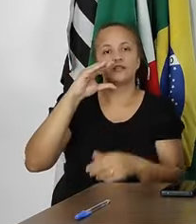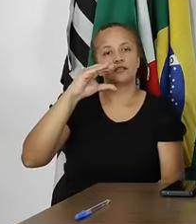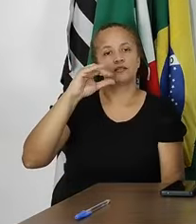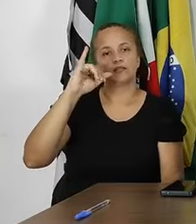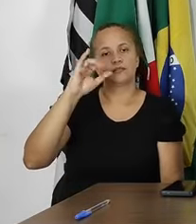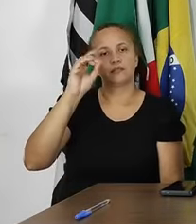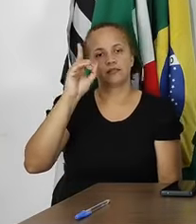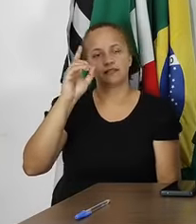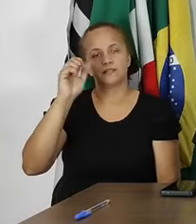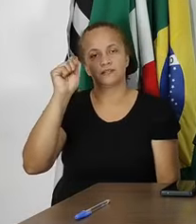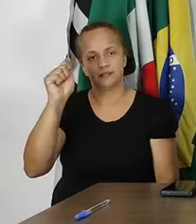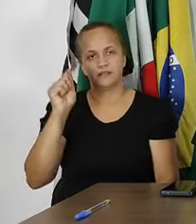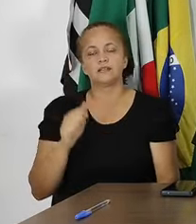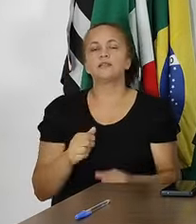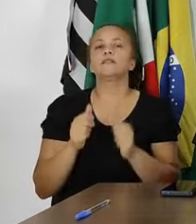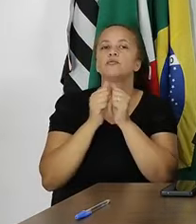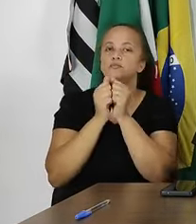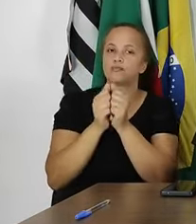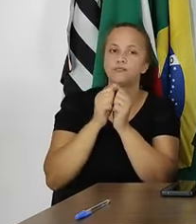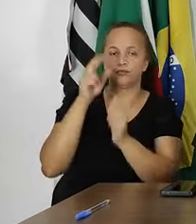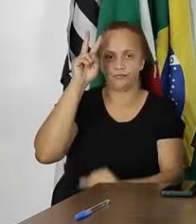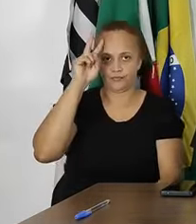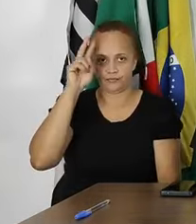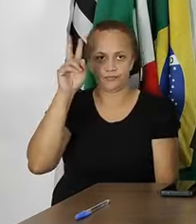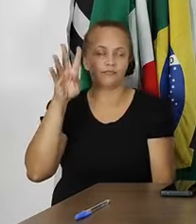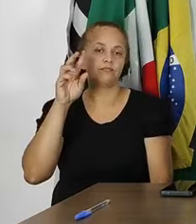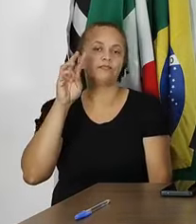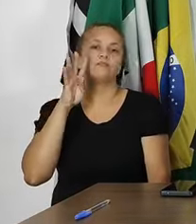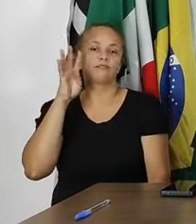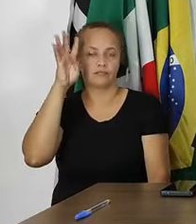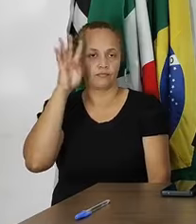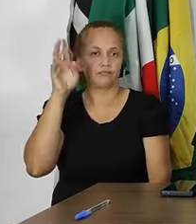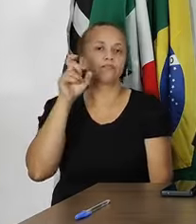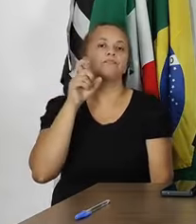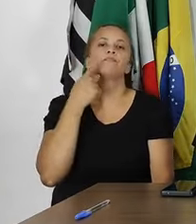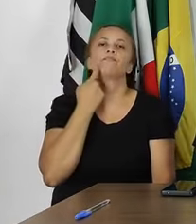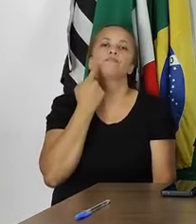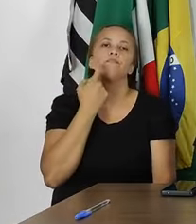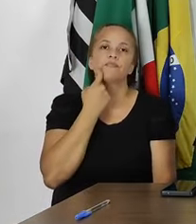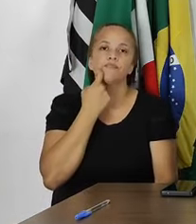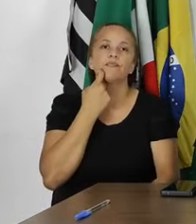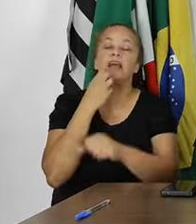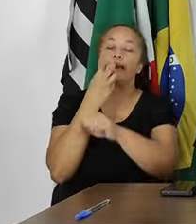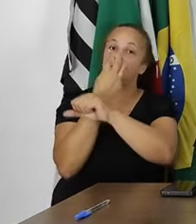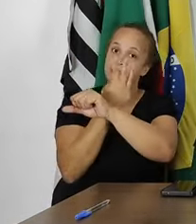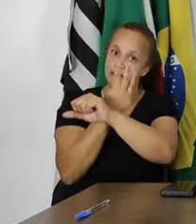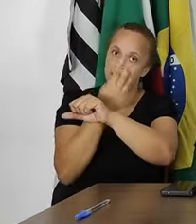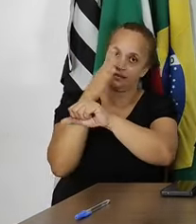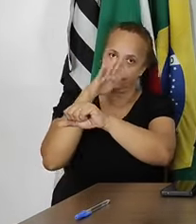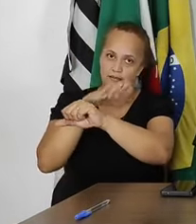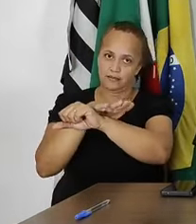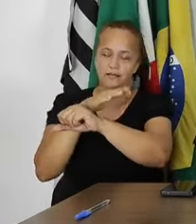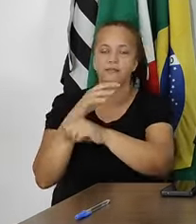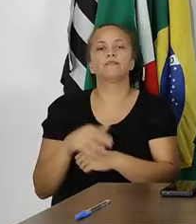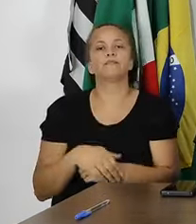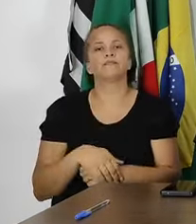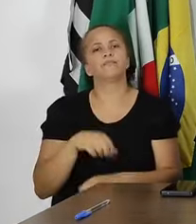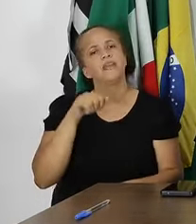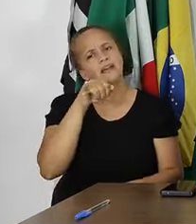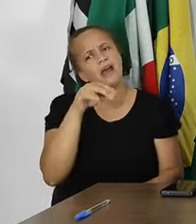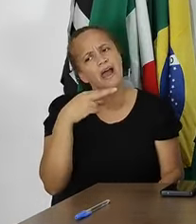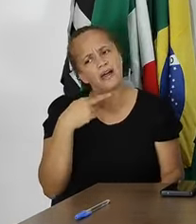frente desse grupo, também às segundas, quartas e sextas-feiras, às 15 horas. Então, se você não